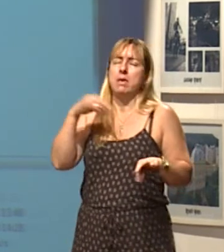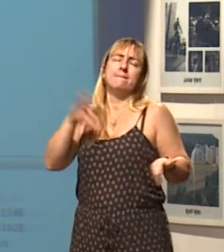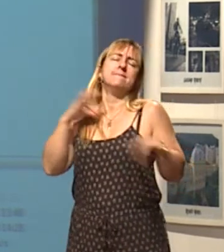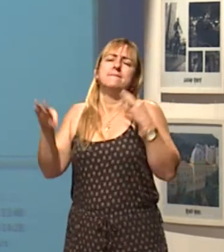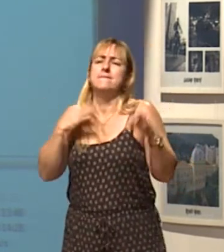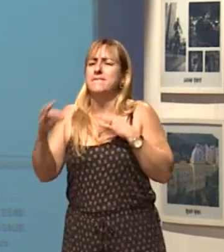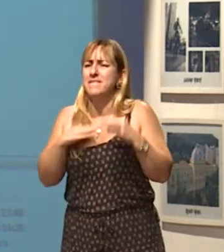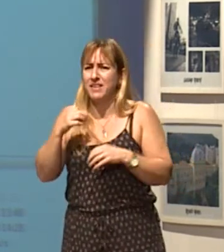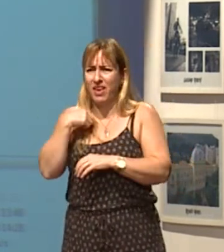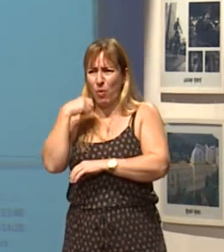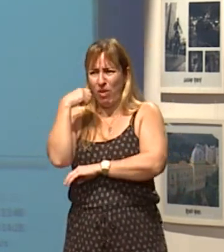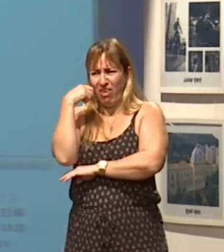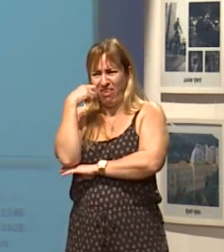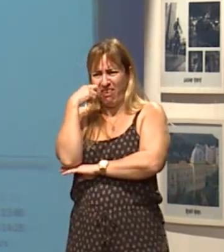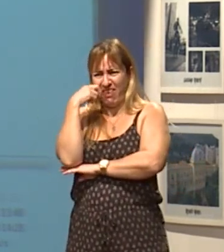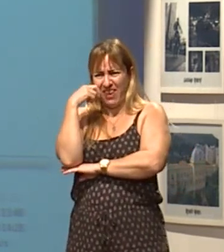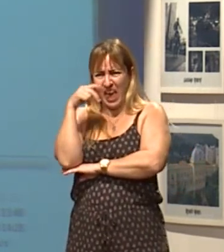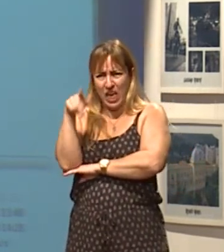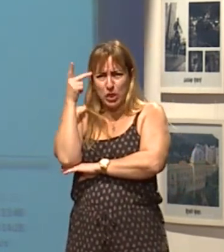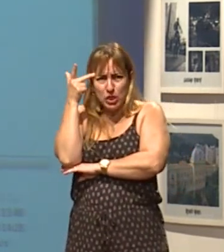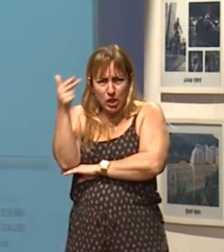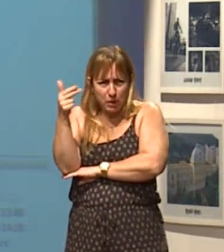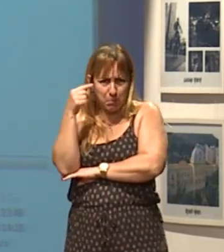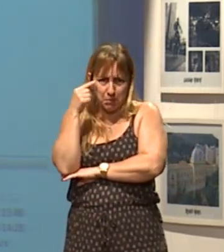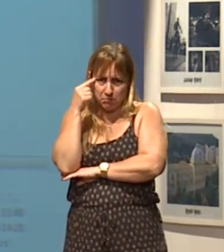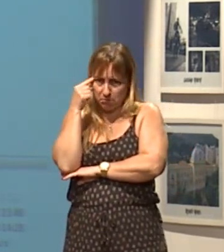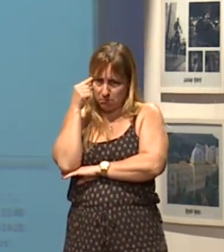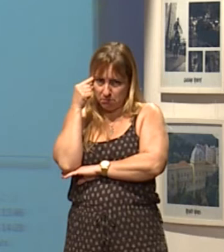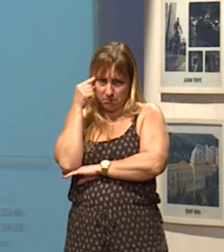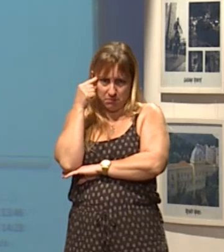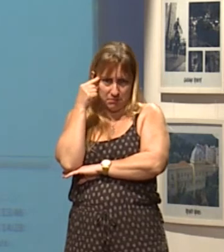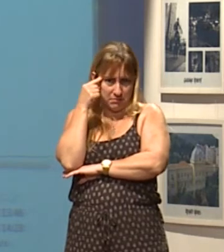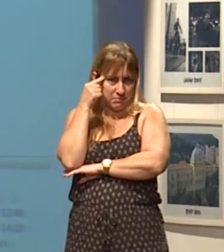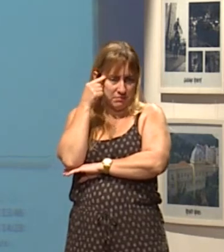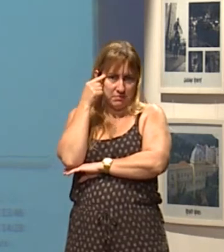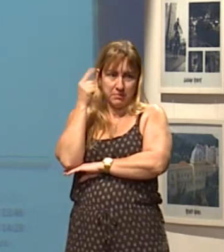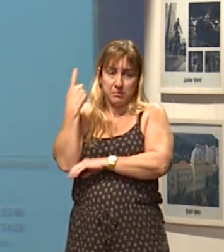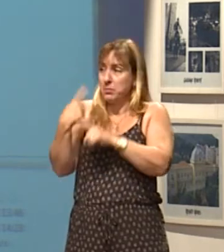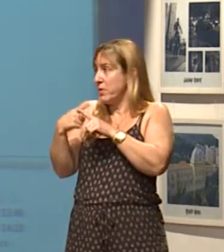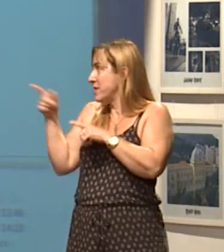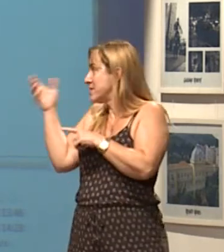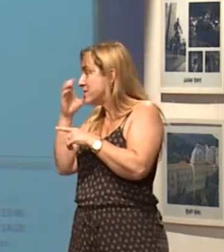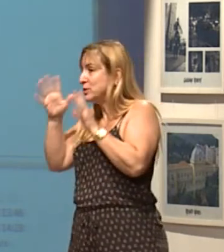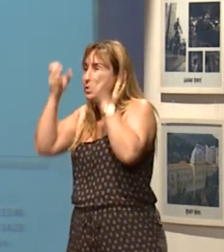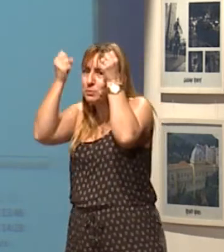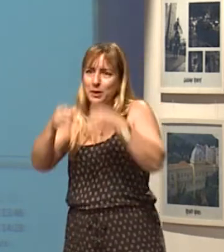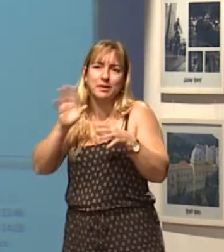a mulher falou, ah, eu gosto que o homem me bata, eu gosto de durante a relação e tal. E eu acho isso muito